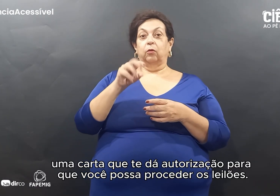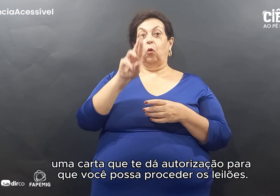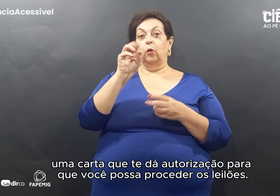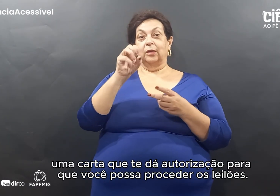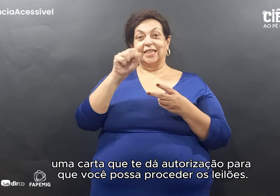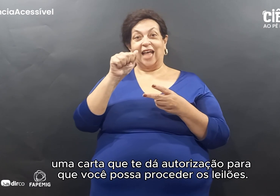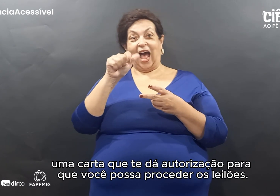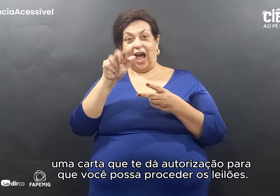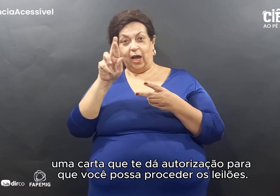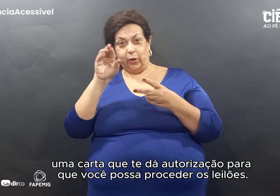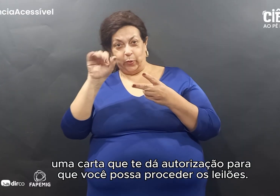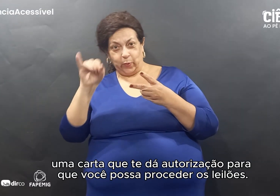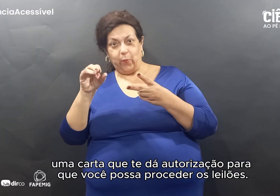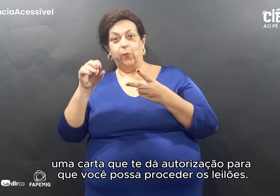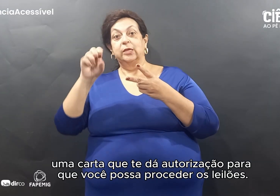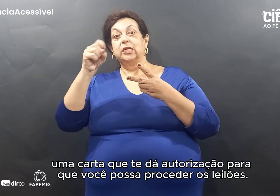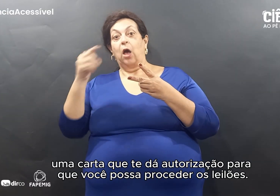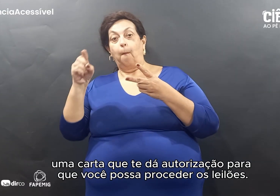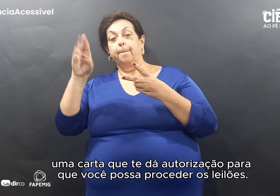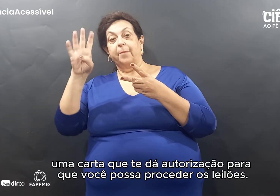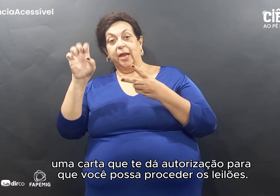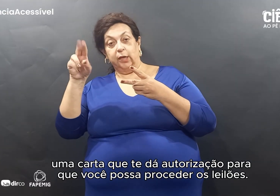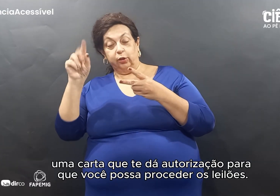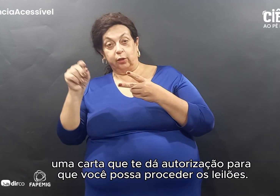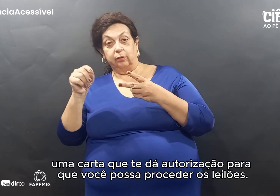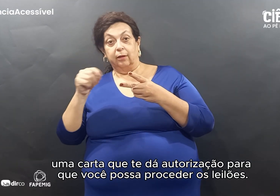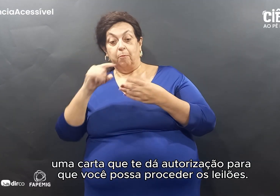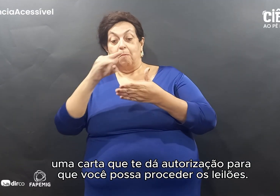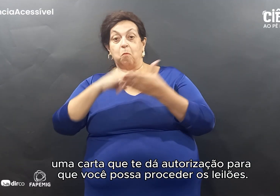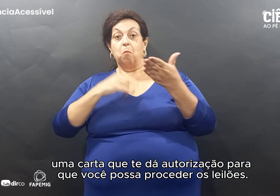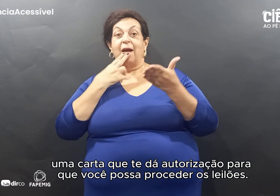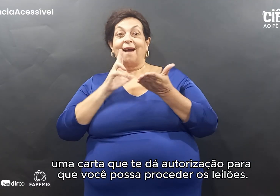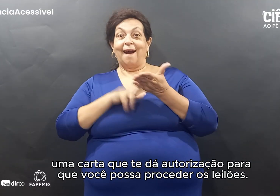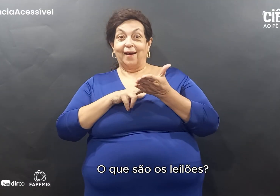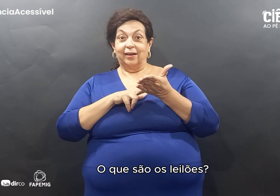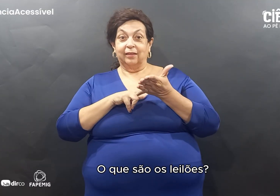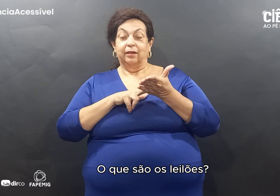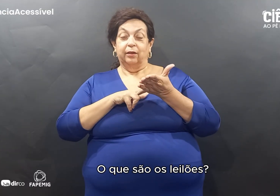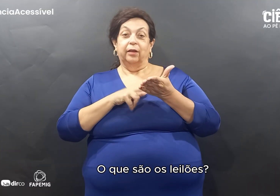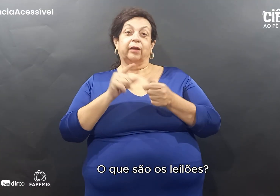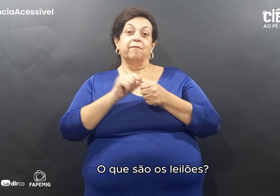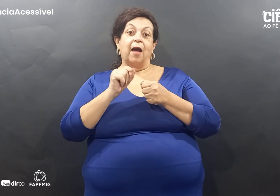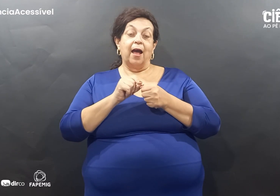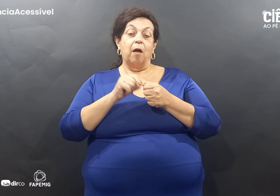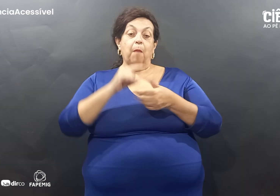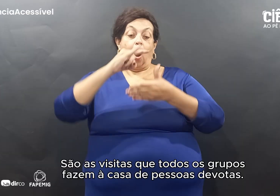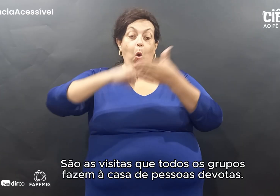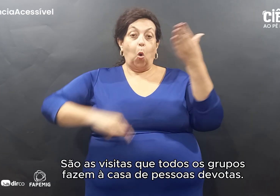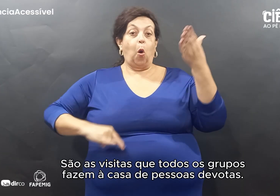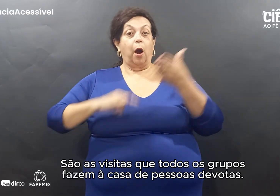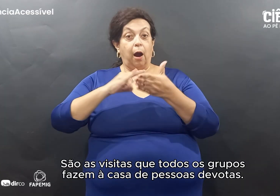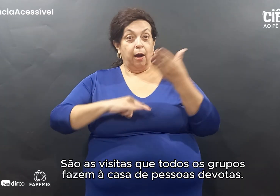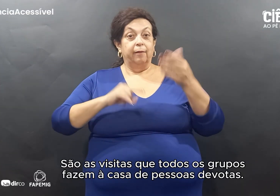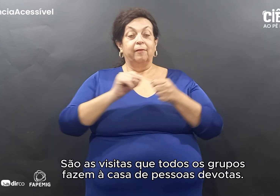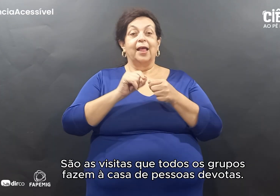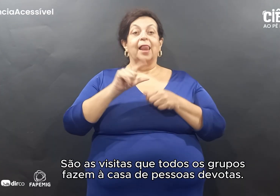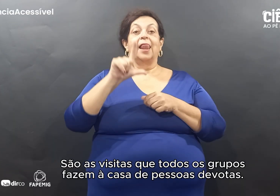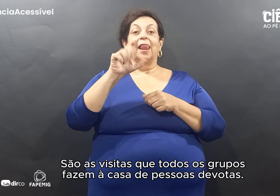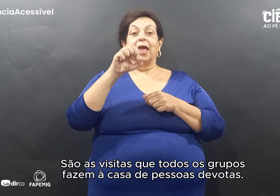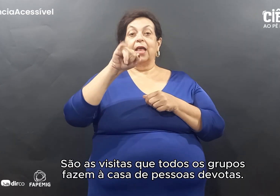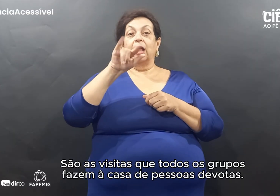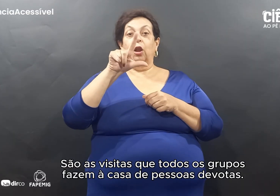que te dá autorização para que você possa proceder os leilões. O que são os leilões? É a visita